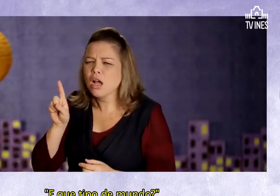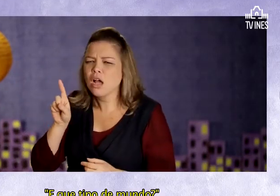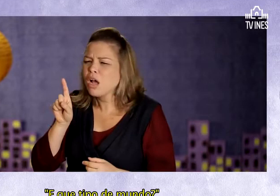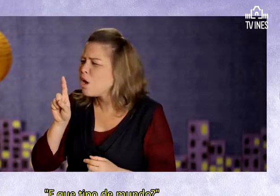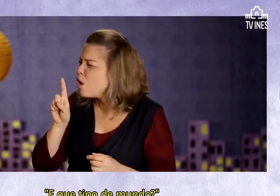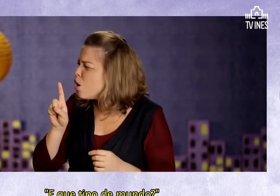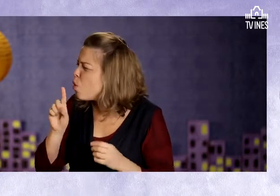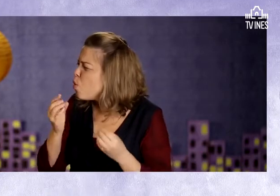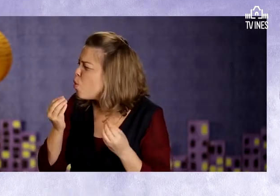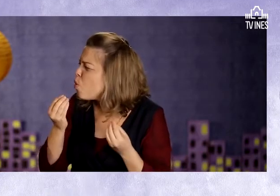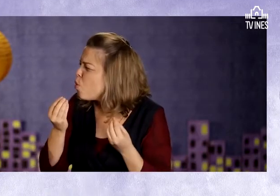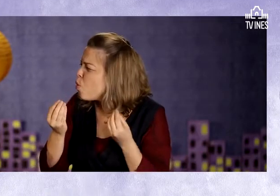mundo?